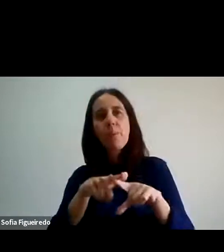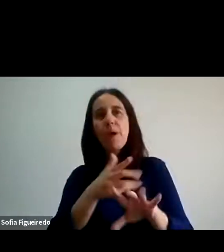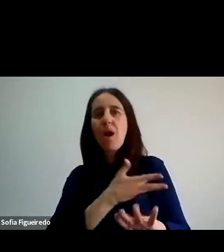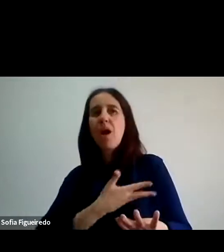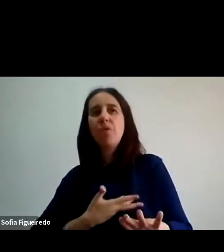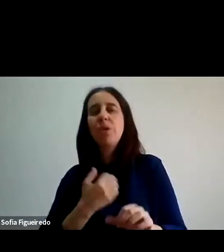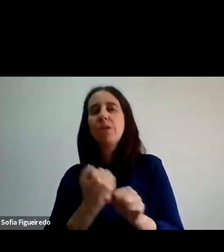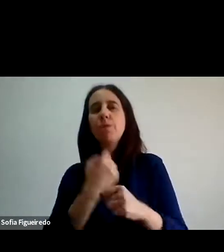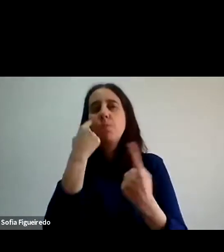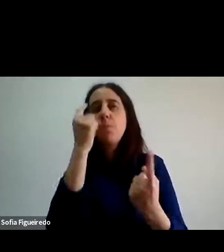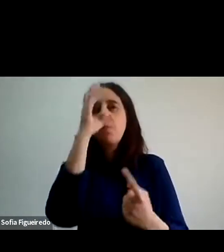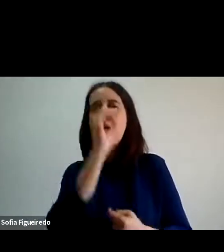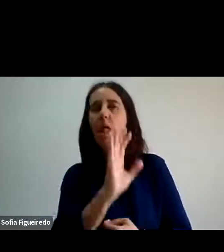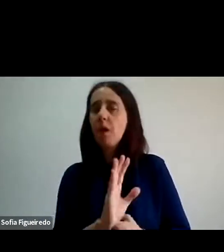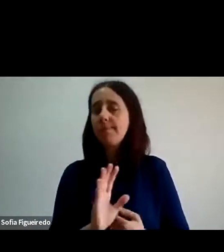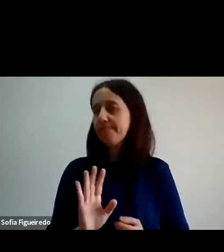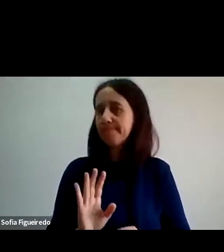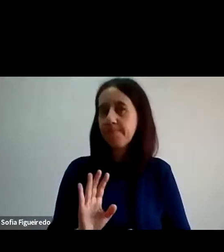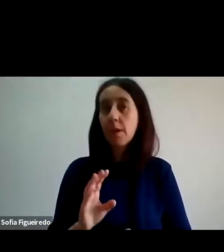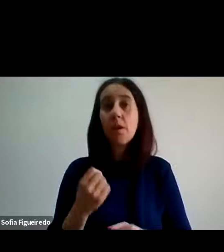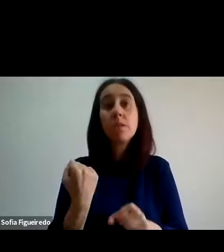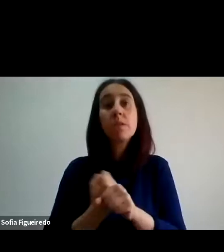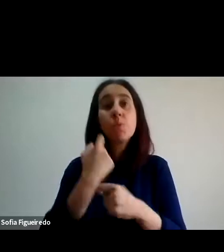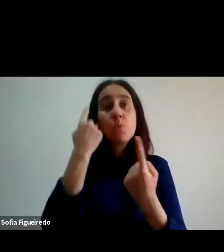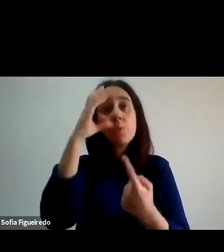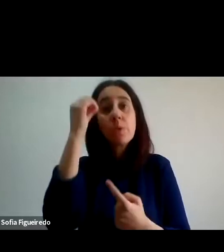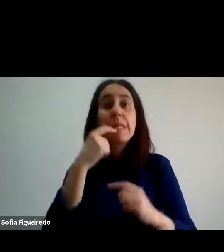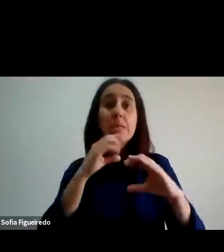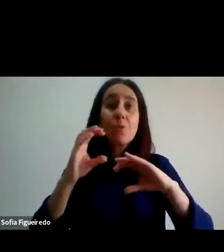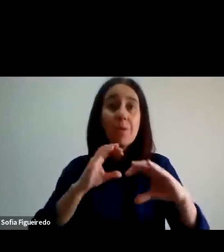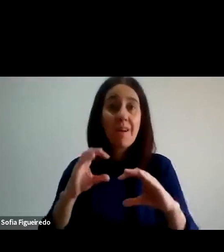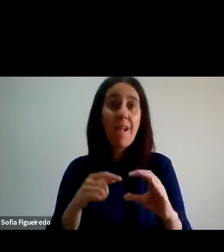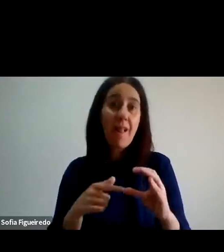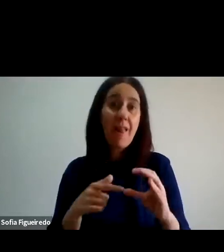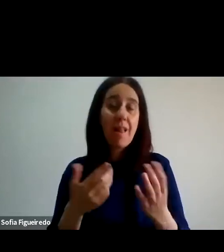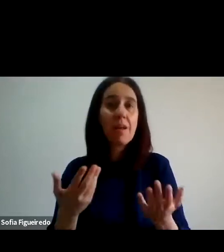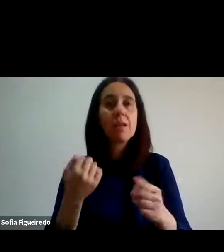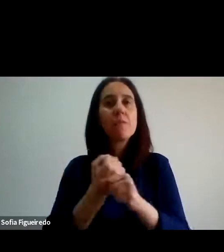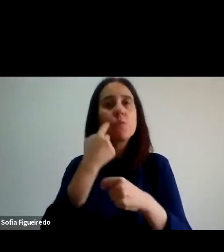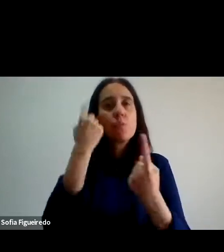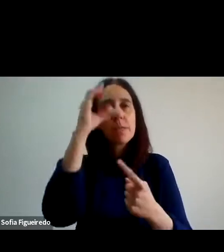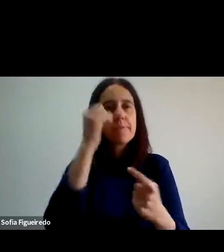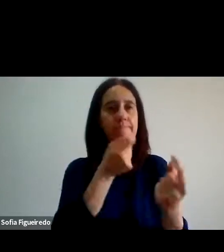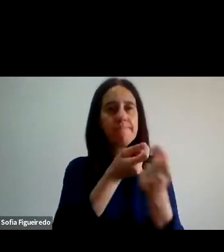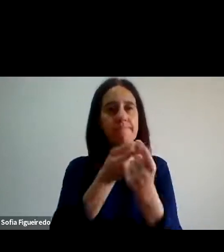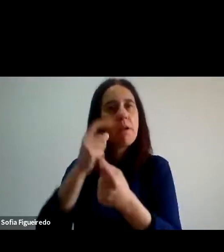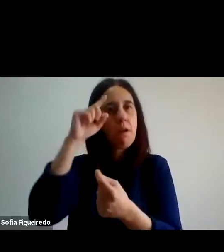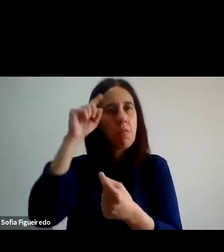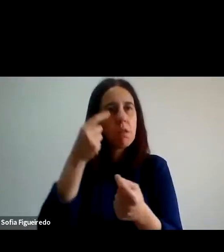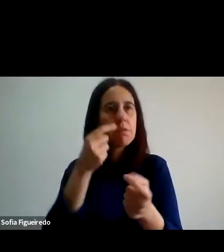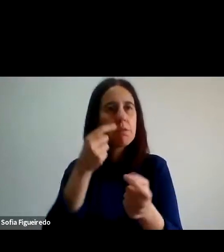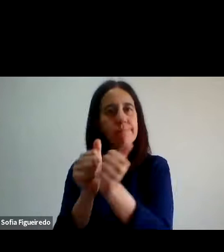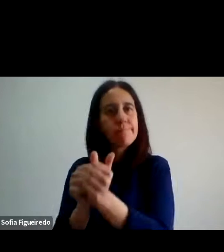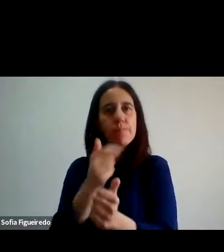proporcionar serviço público. E serviço público inclui comunicar. E serviço público inclui saber chegar aos outros e sabermos estar próximo dos